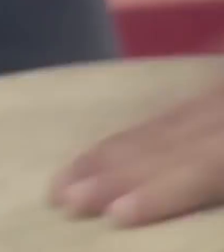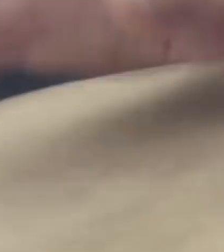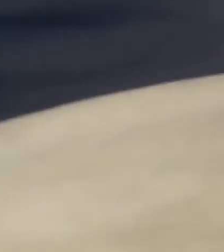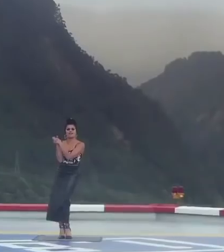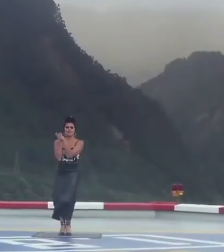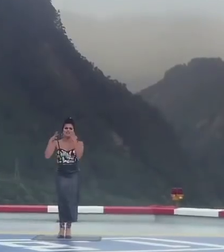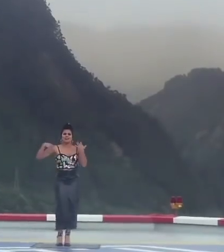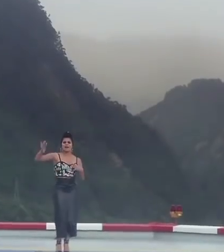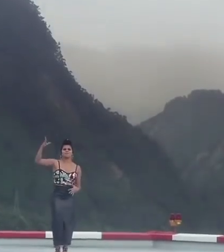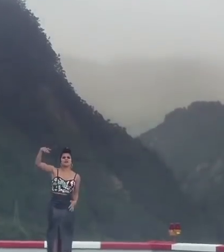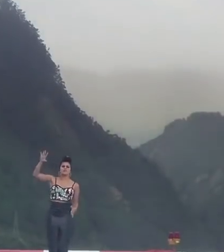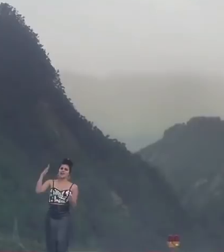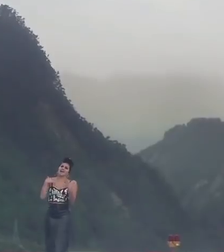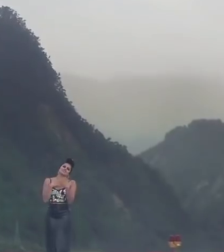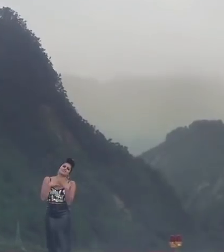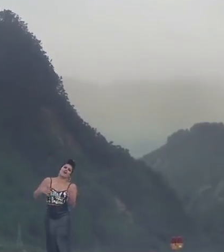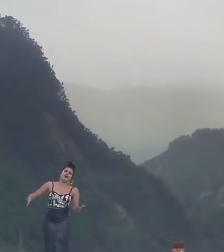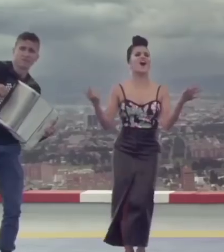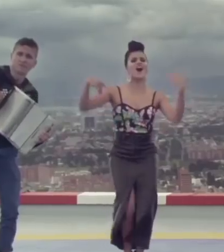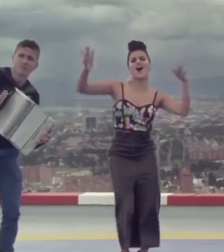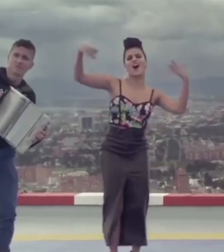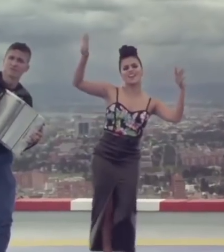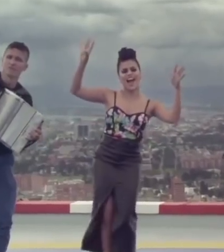ahora camino